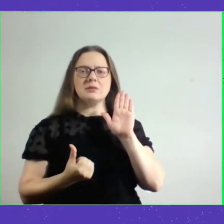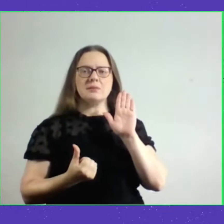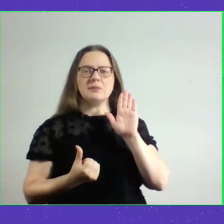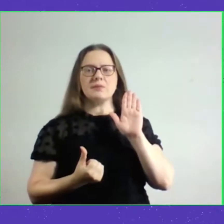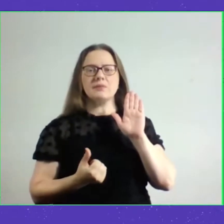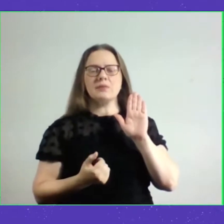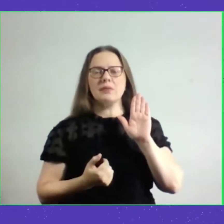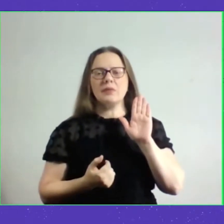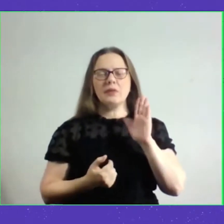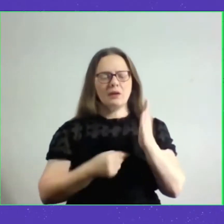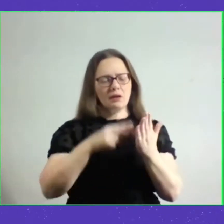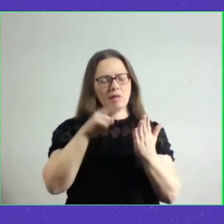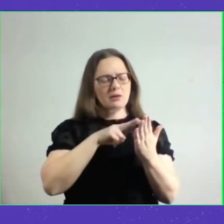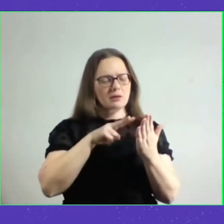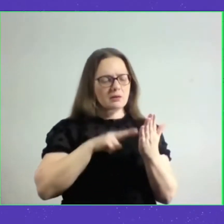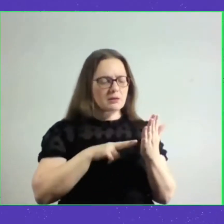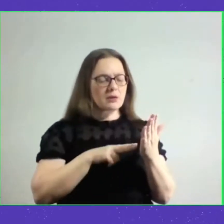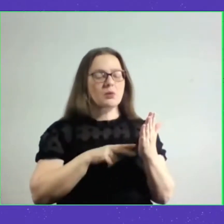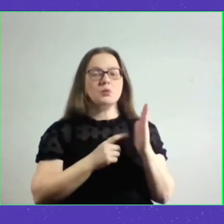aqui: